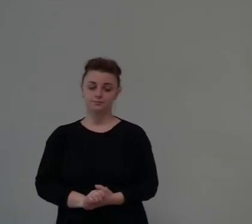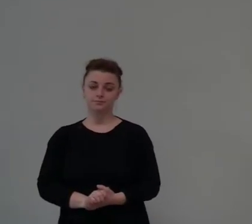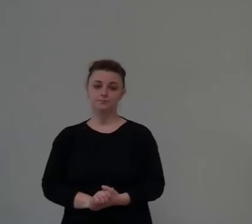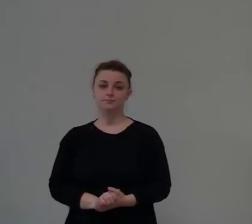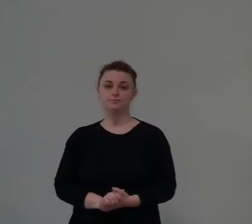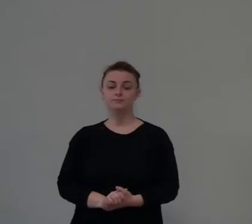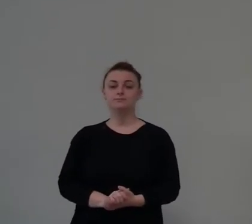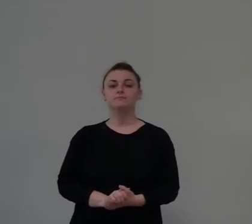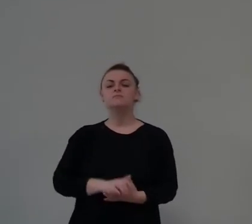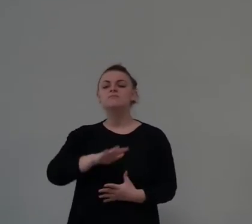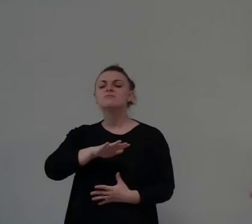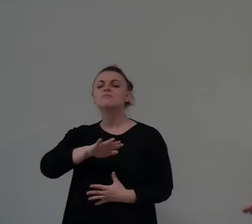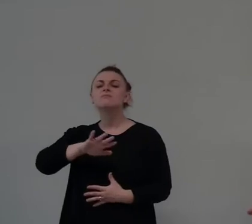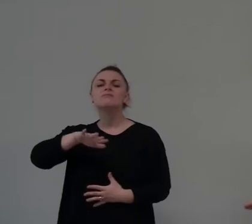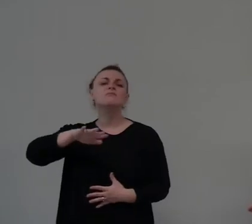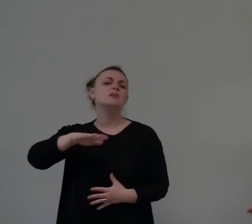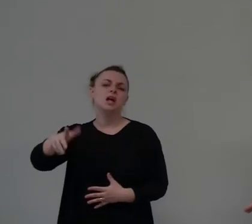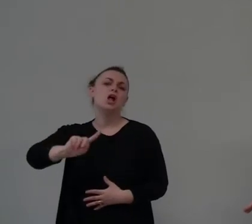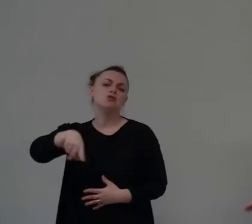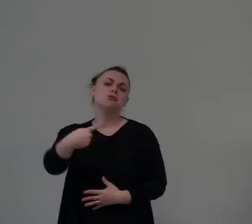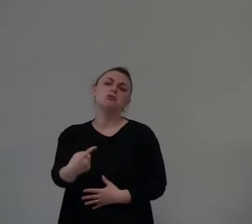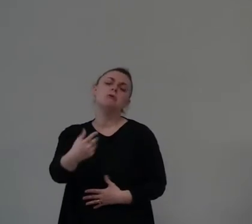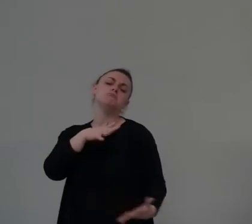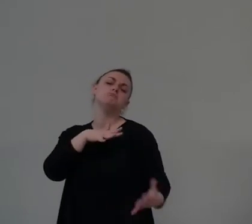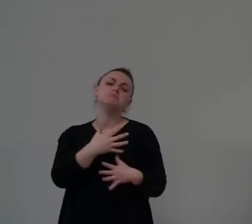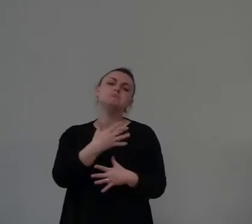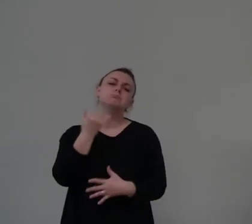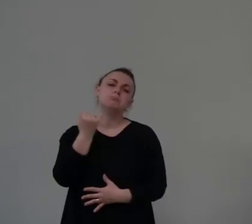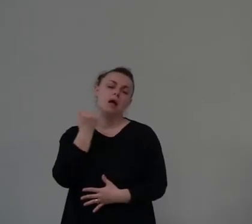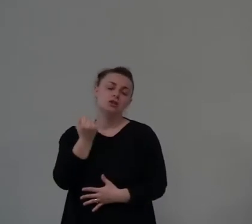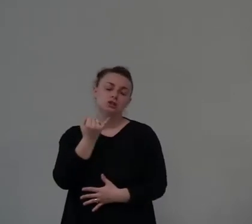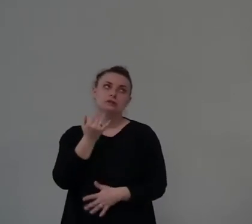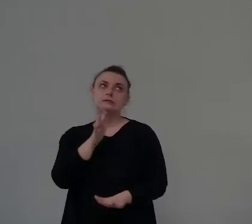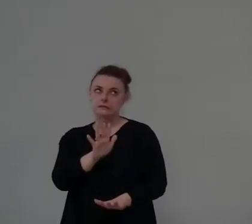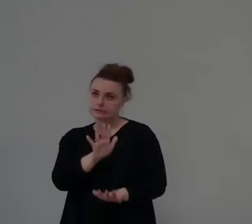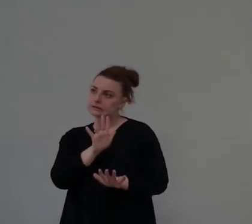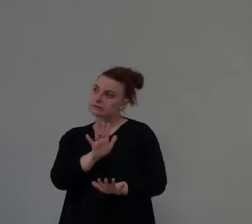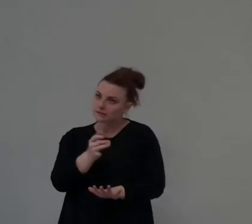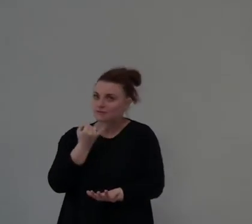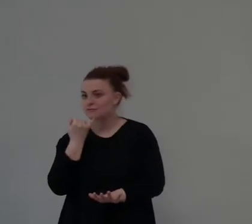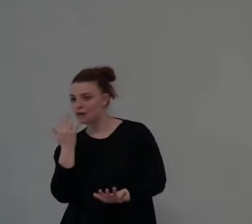Tutto il resto dopo era facile. Un attimo. Facile?